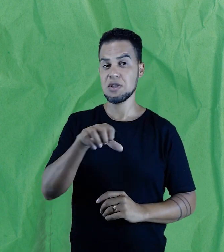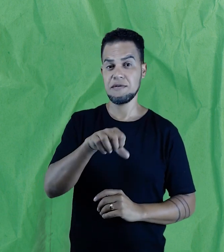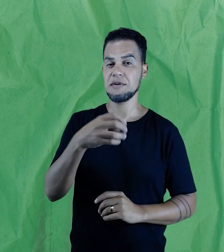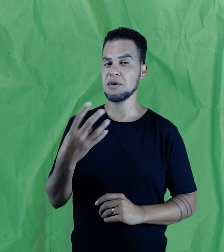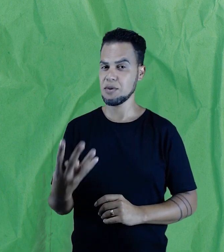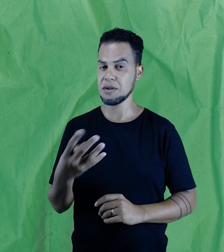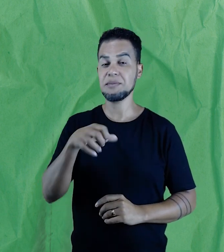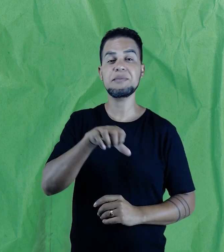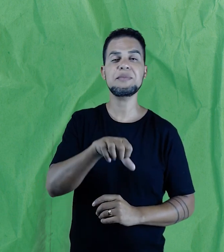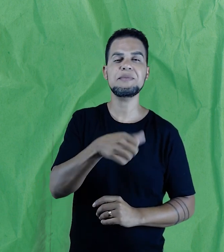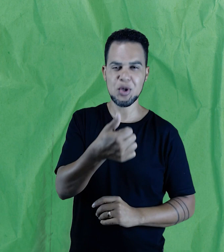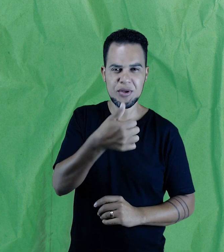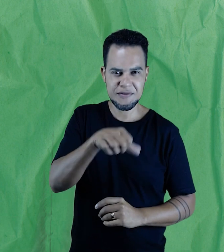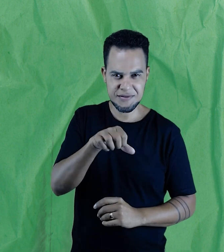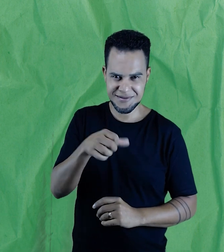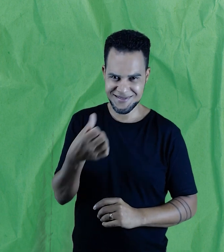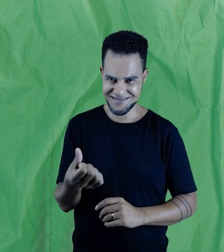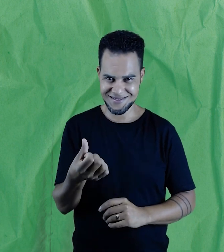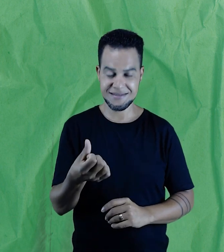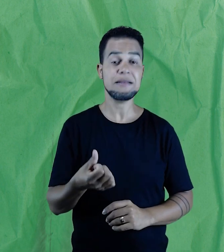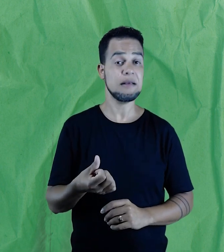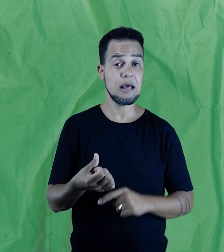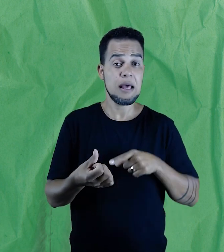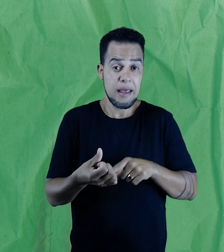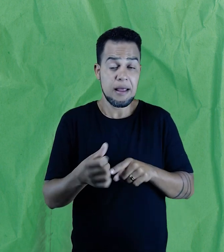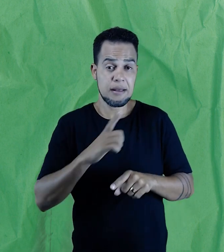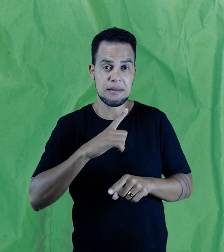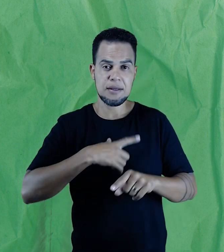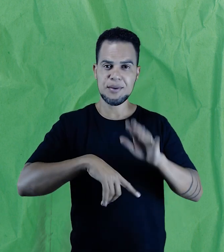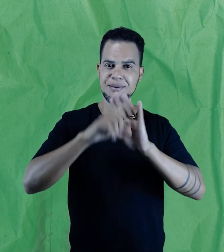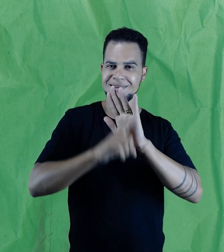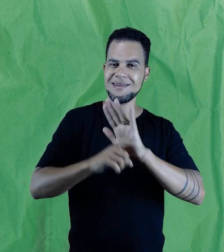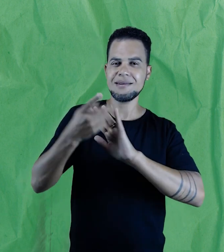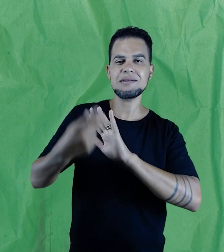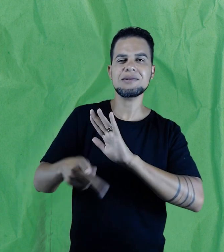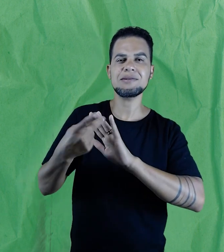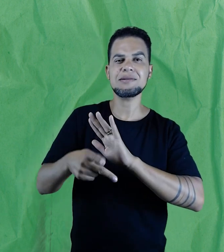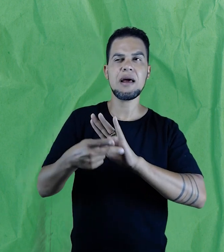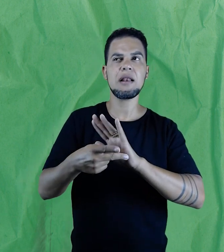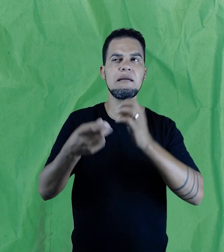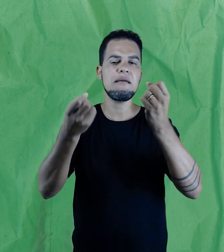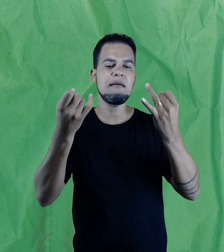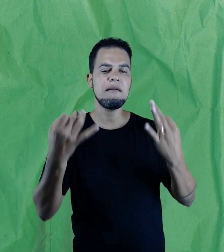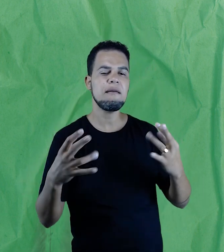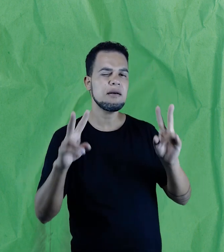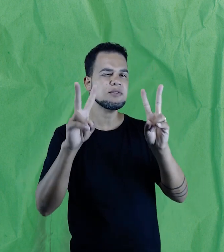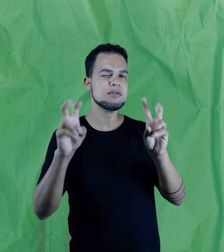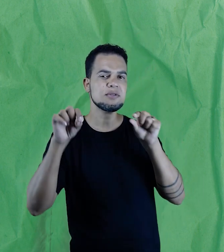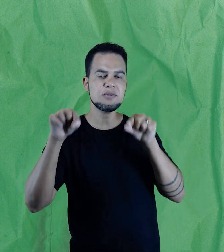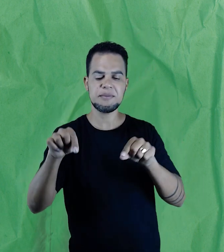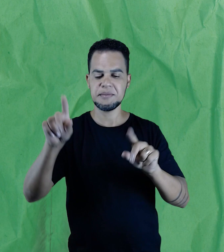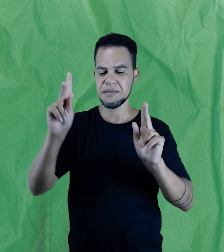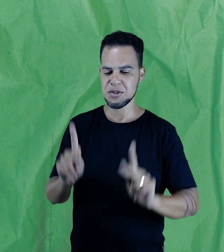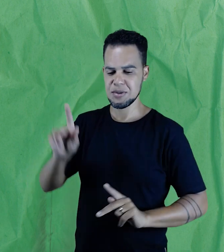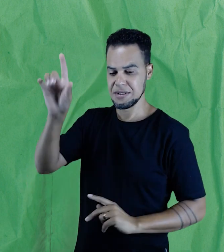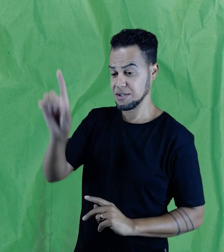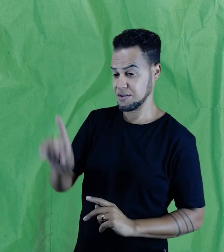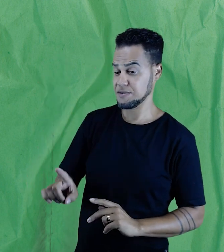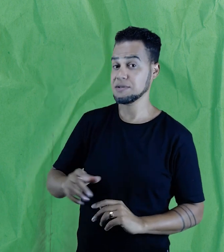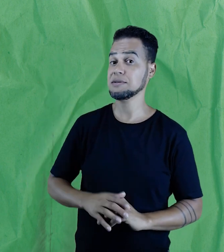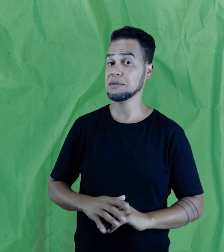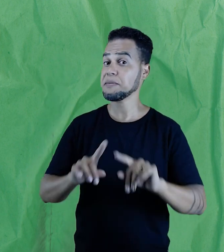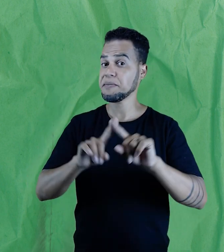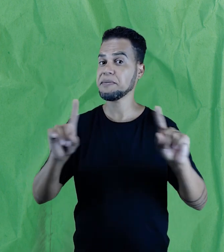de 1996, trazendo também em seu texto menção à pessoa com deficiência.